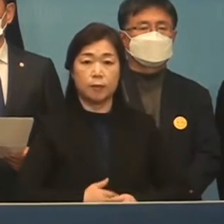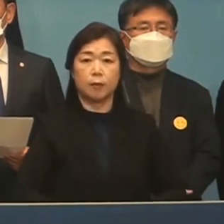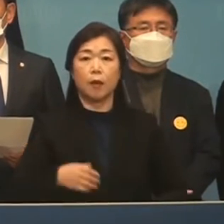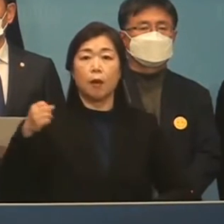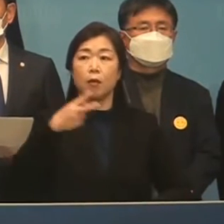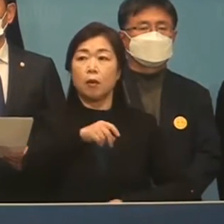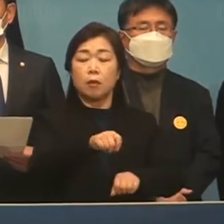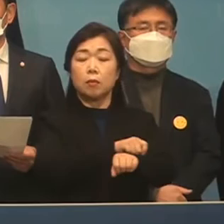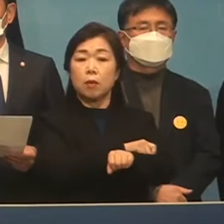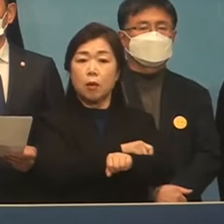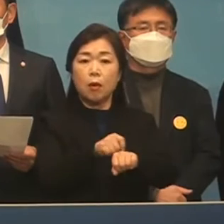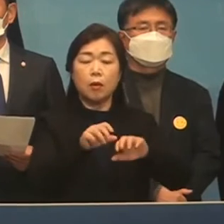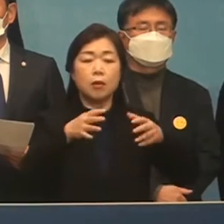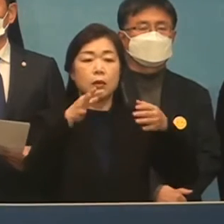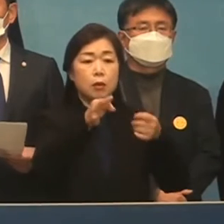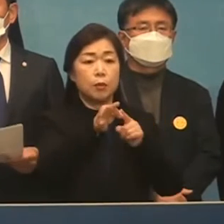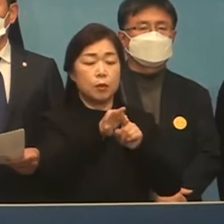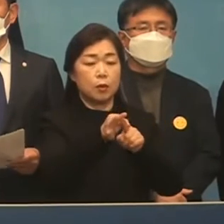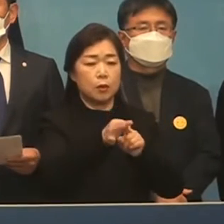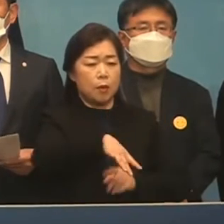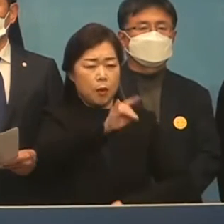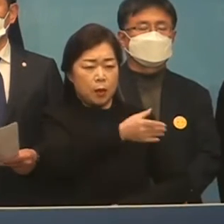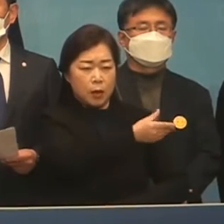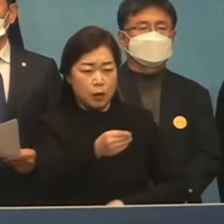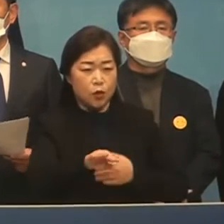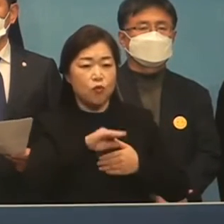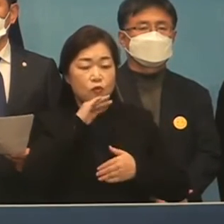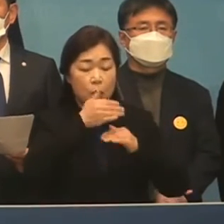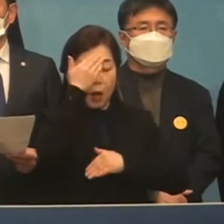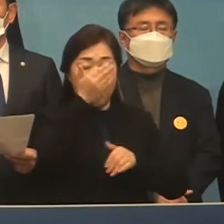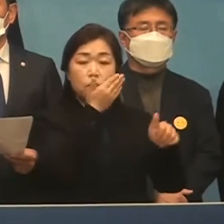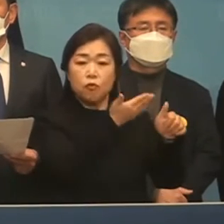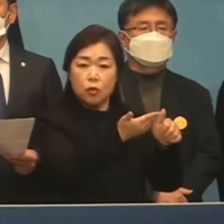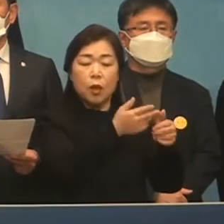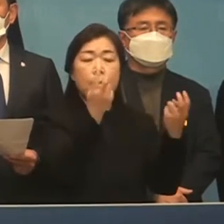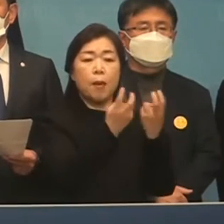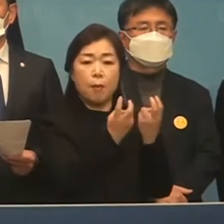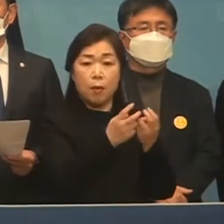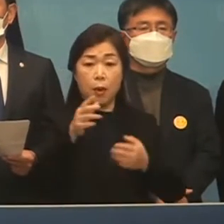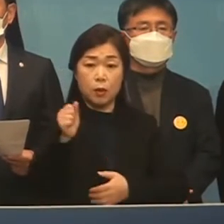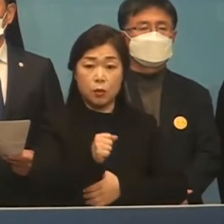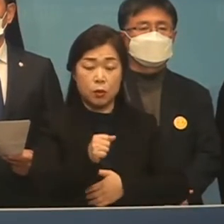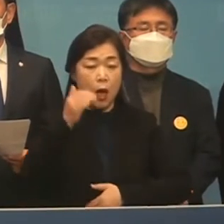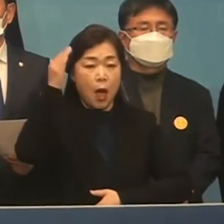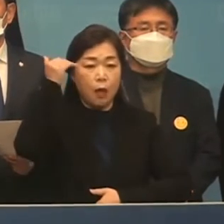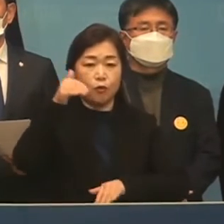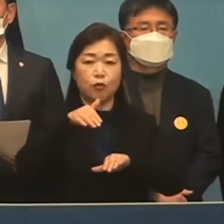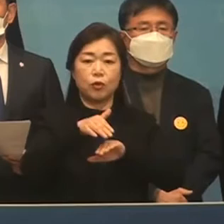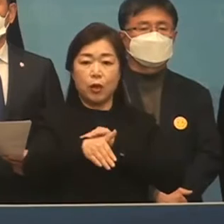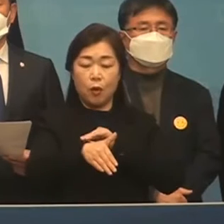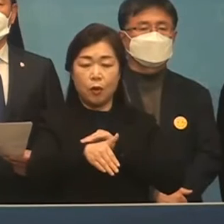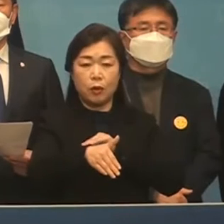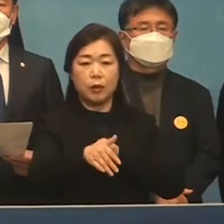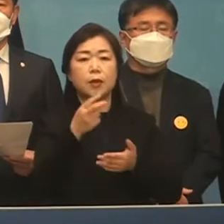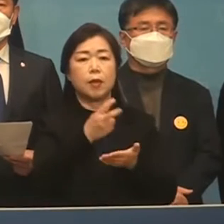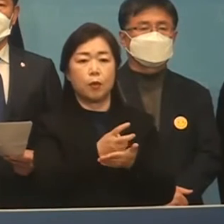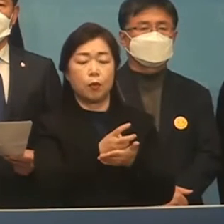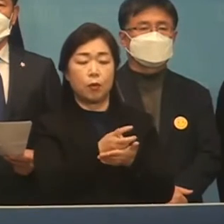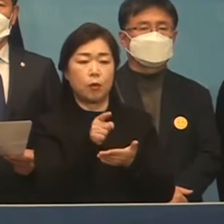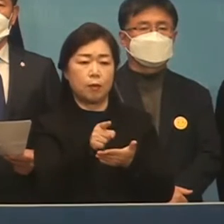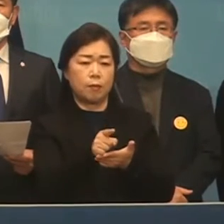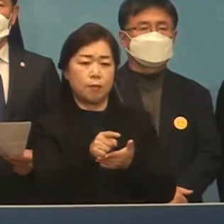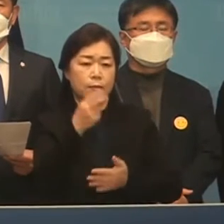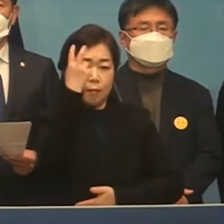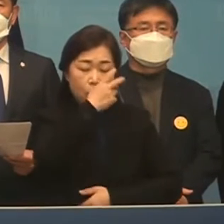또한 특별금융 순대출 후감면 특별금융 조치를 통한 한국형 PPP 제도, 이것도